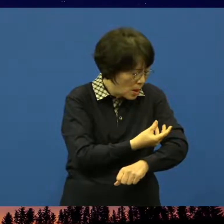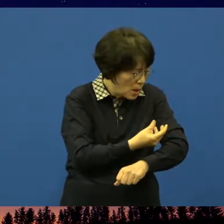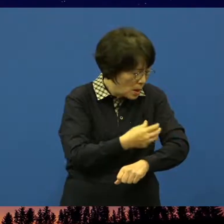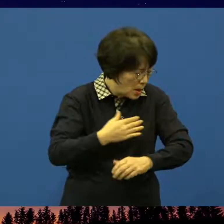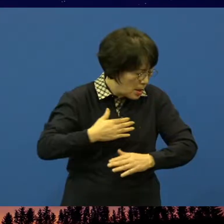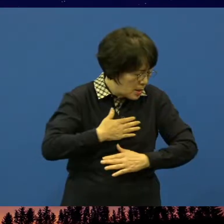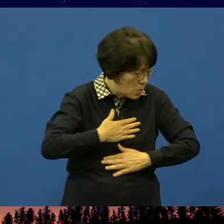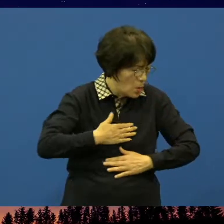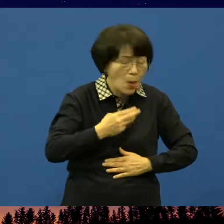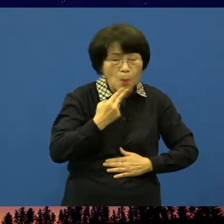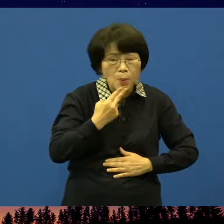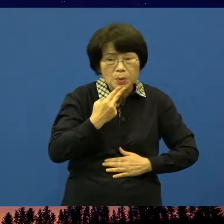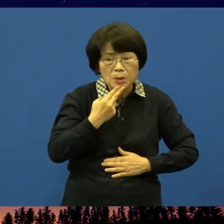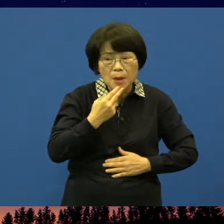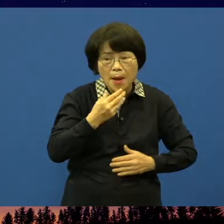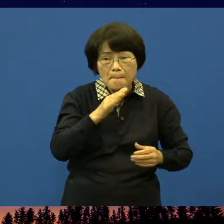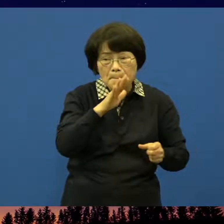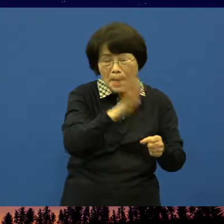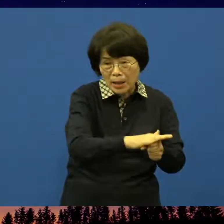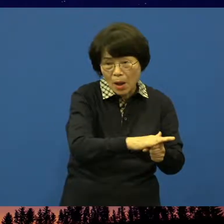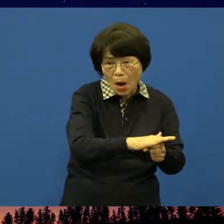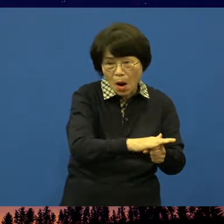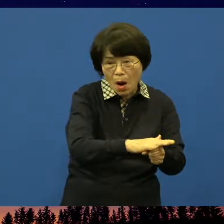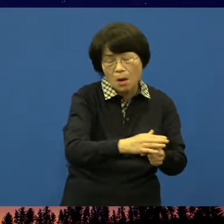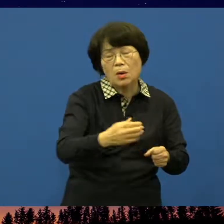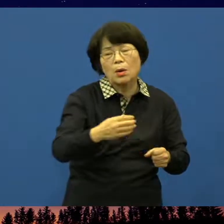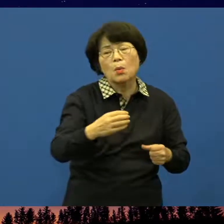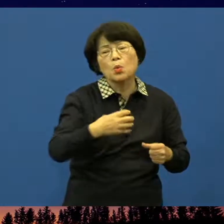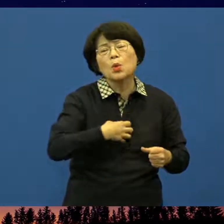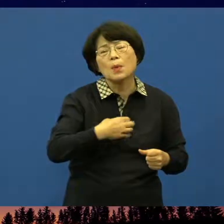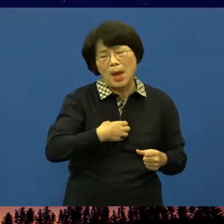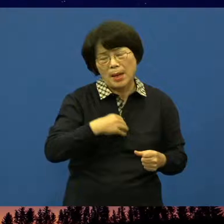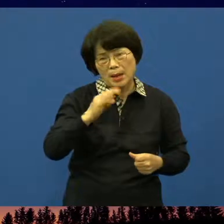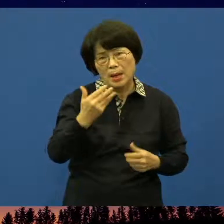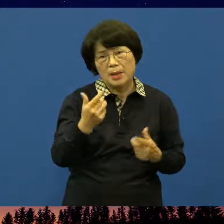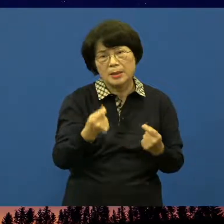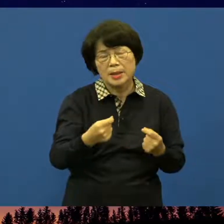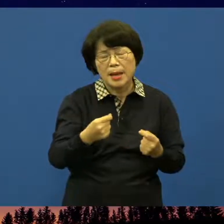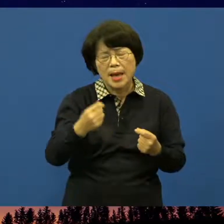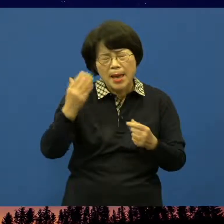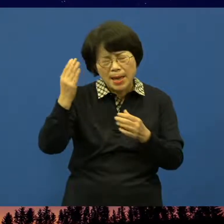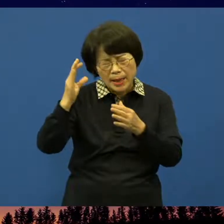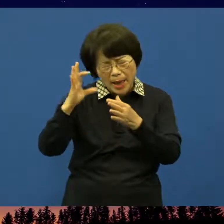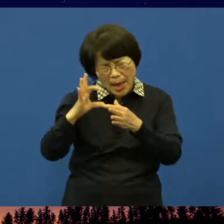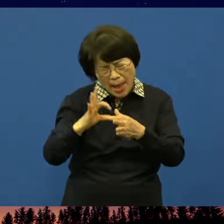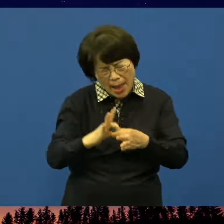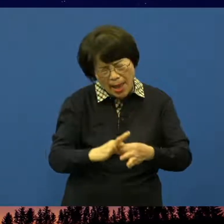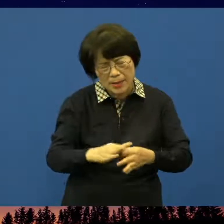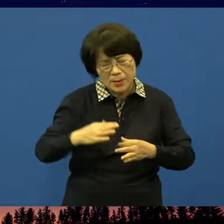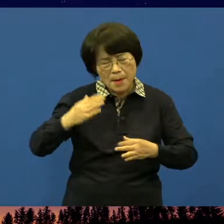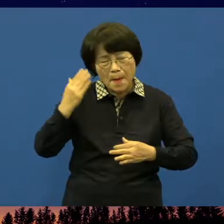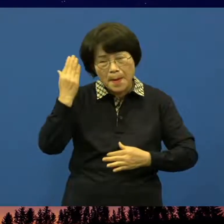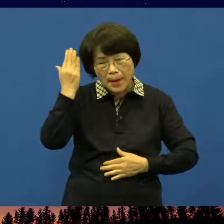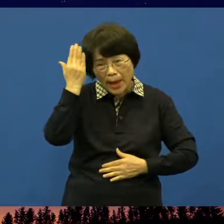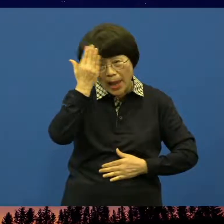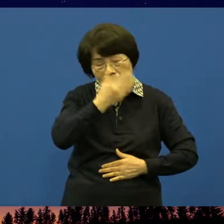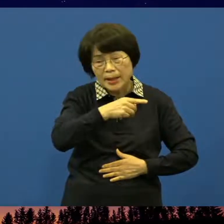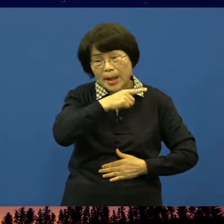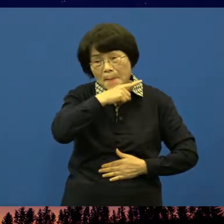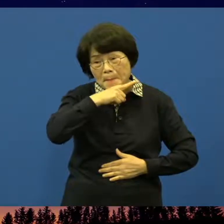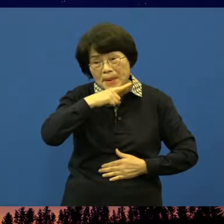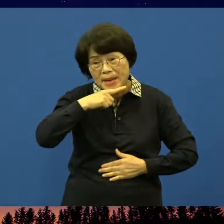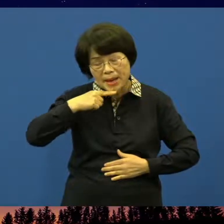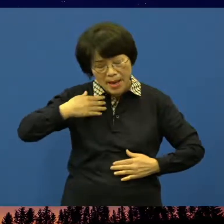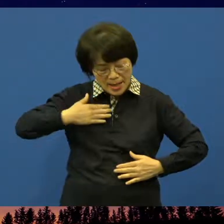위험하죠. 굉장히 위험한 일이죠. 끊임없이 이 피가, 맑은 피가 막 돌아야 되는 거잖아요. 여러분.